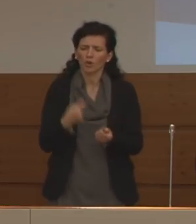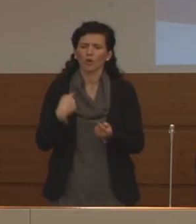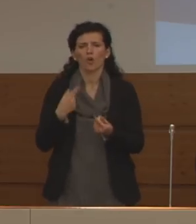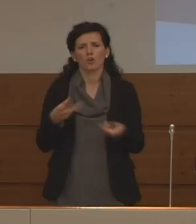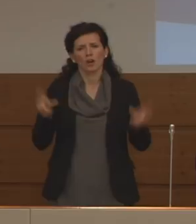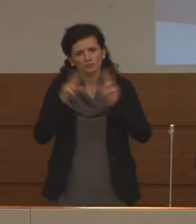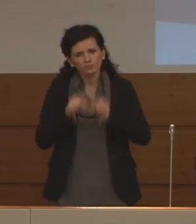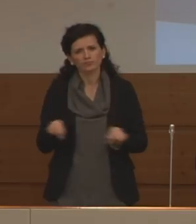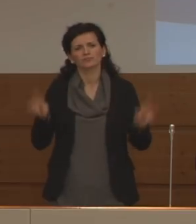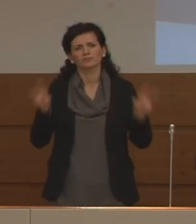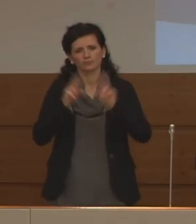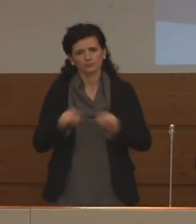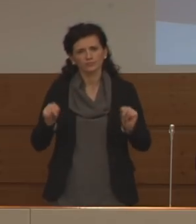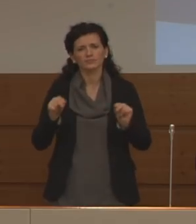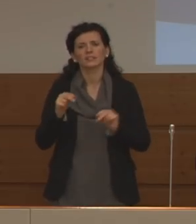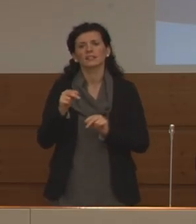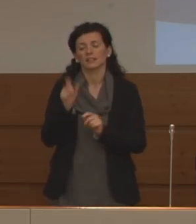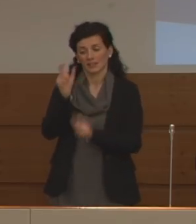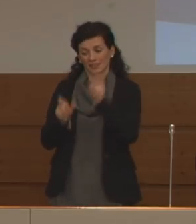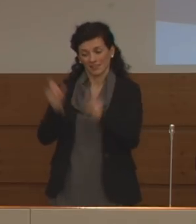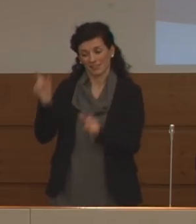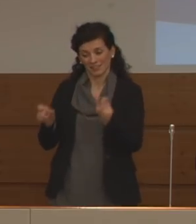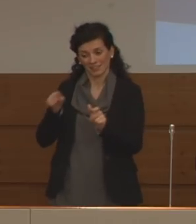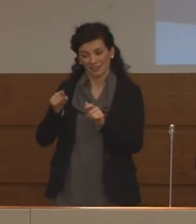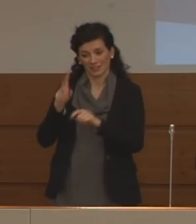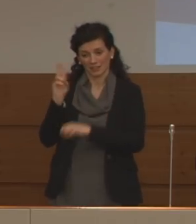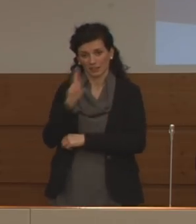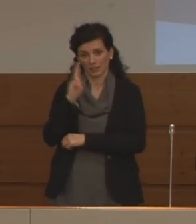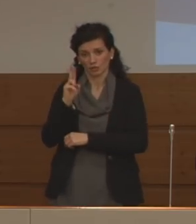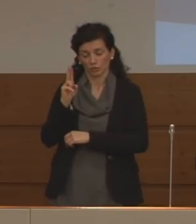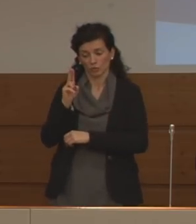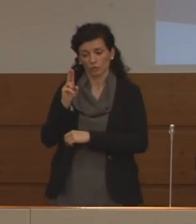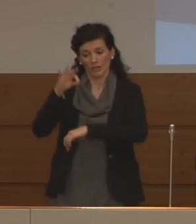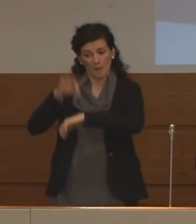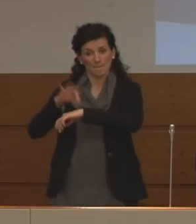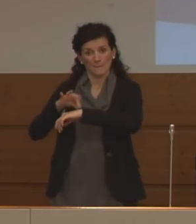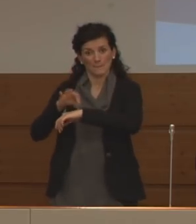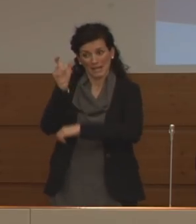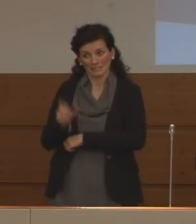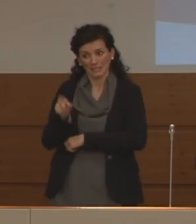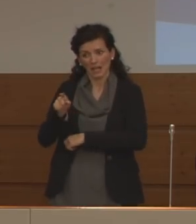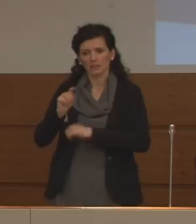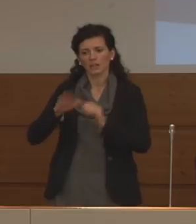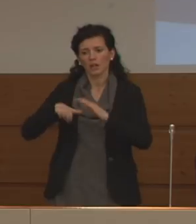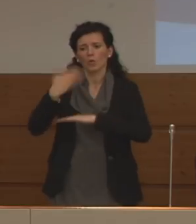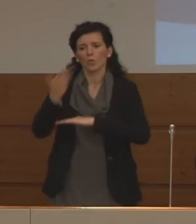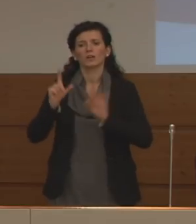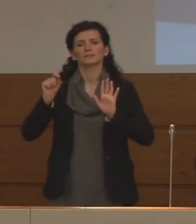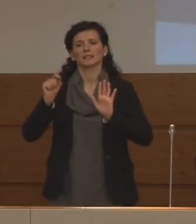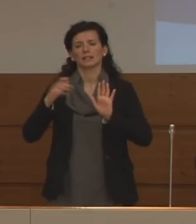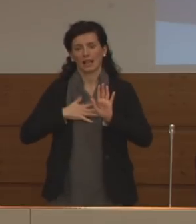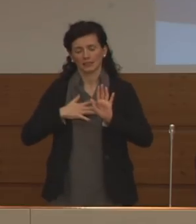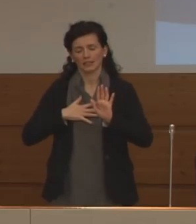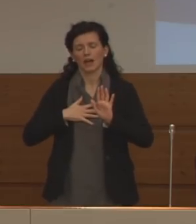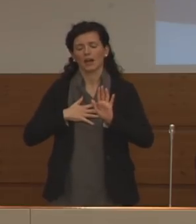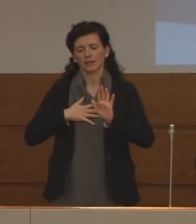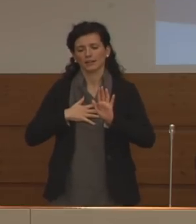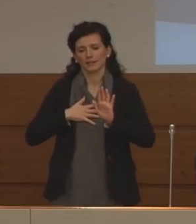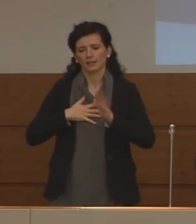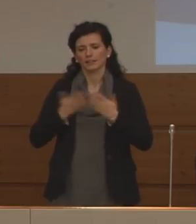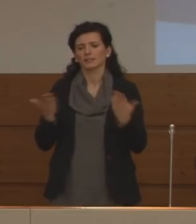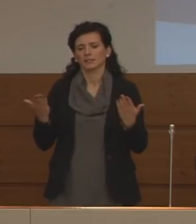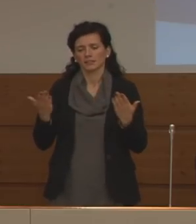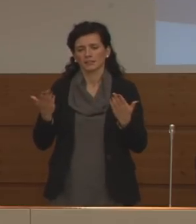i pazienti ultra settantenni sono coloro che pagano il prezzo più